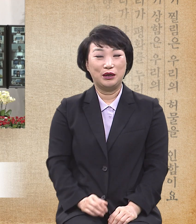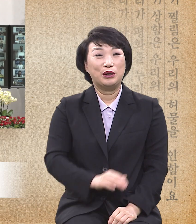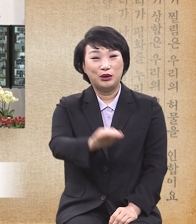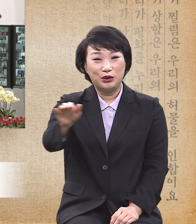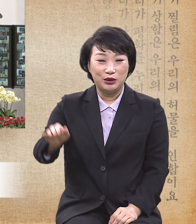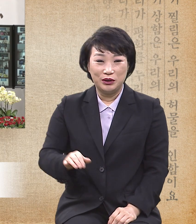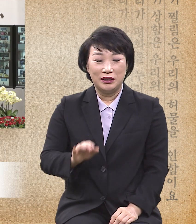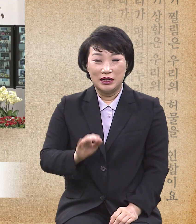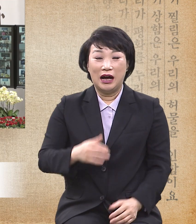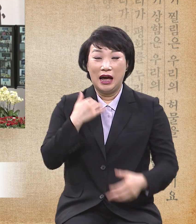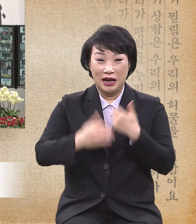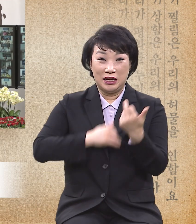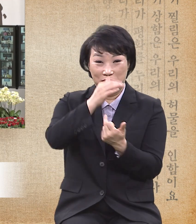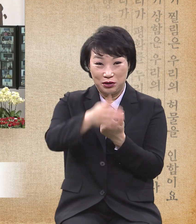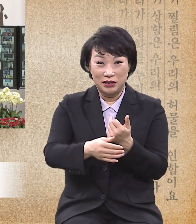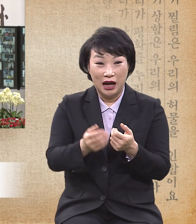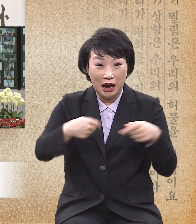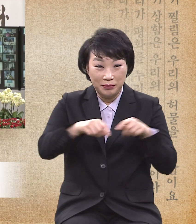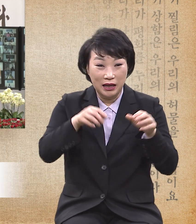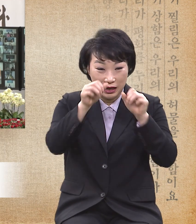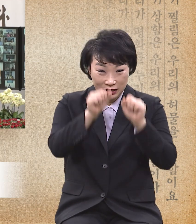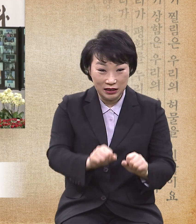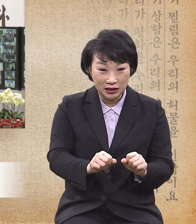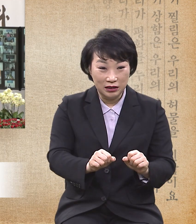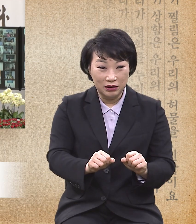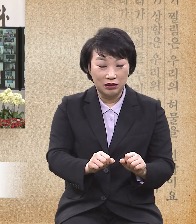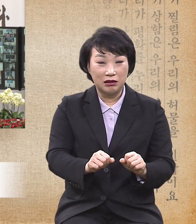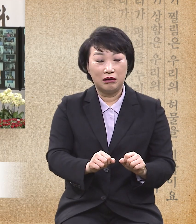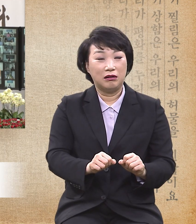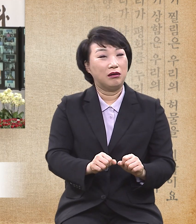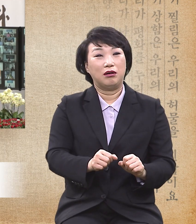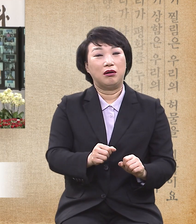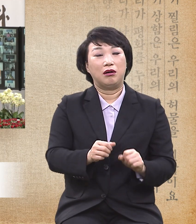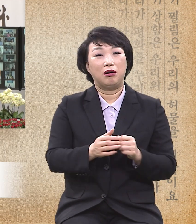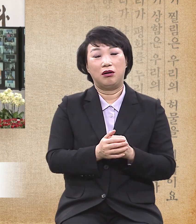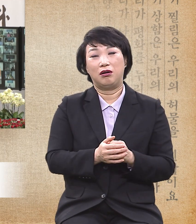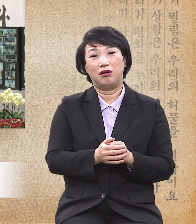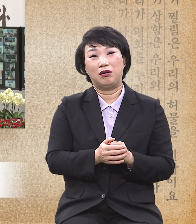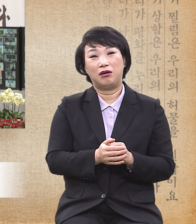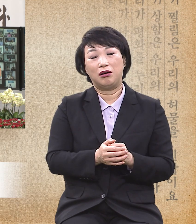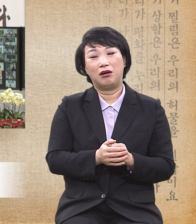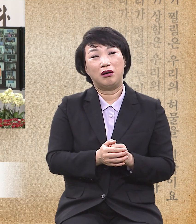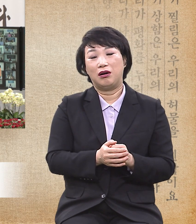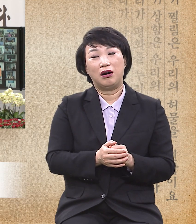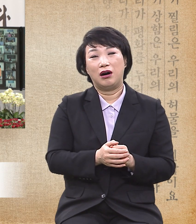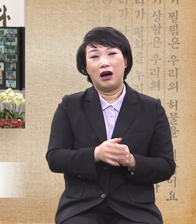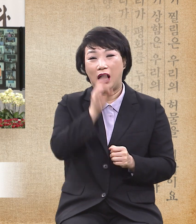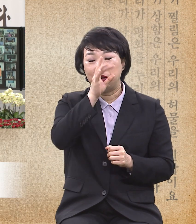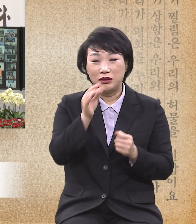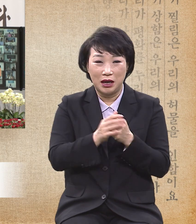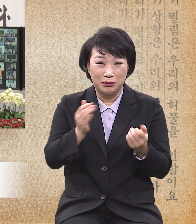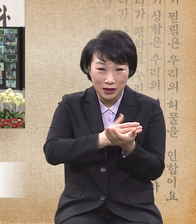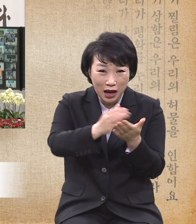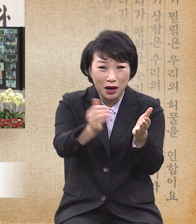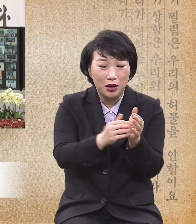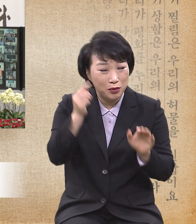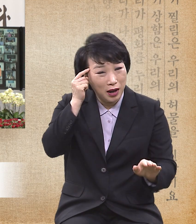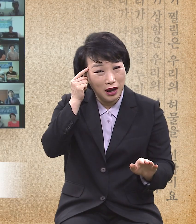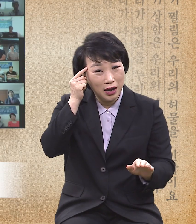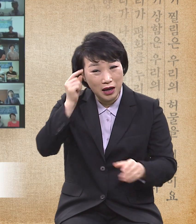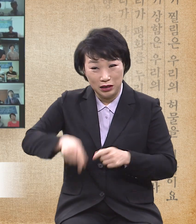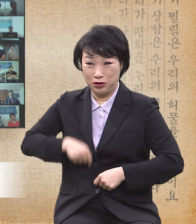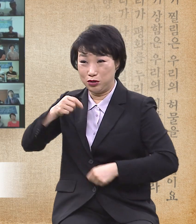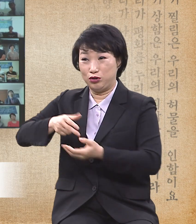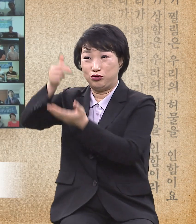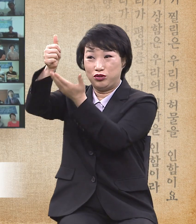우리는 여러분 에덴에서 함께 안 있으려고 내쫓았어. 왜? 의로우신 주님과